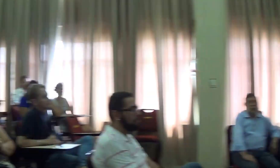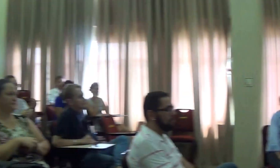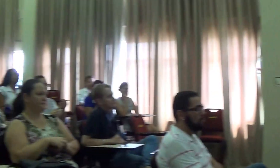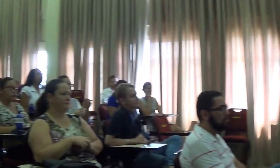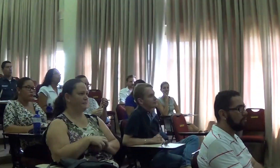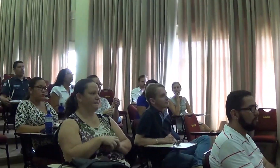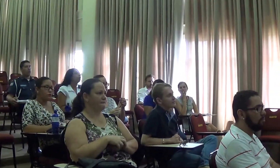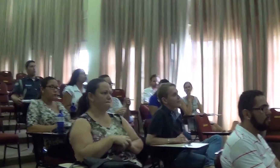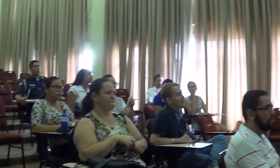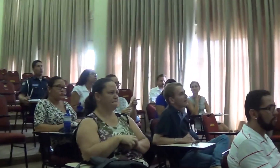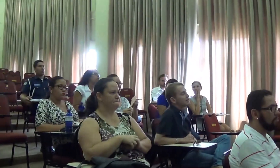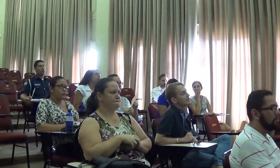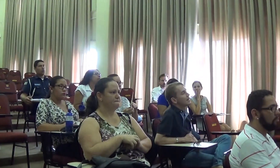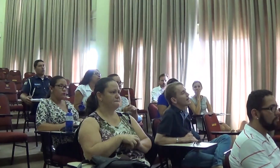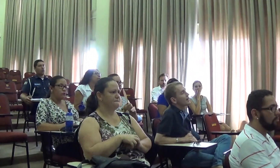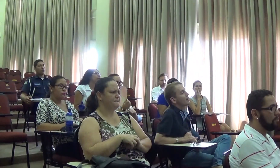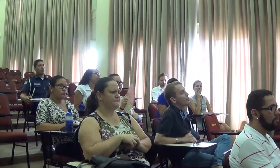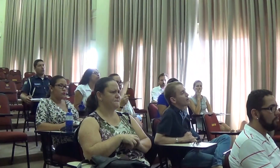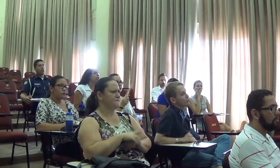Respondi a sua pergunta?